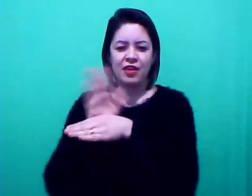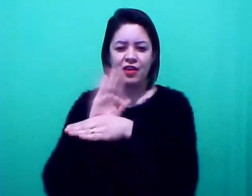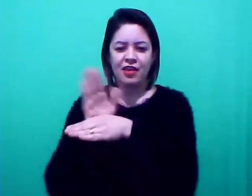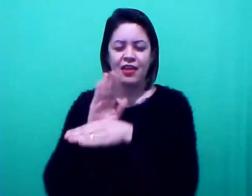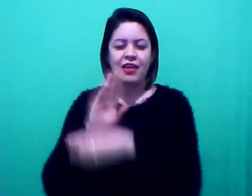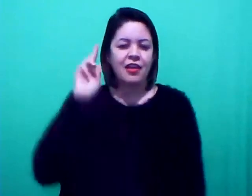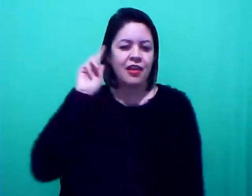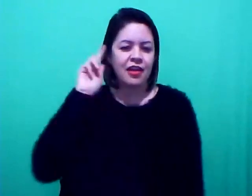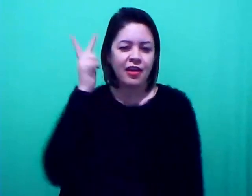Eu vi um vídeo,